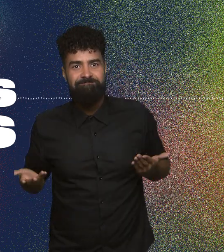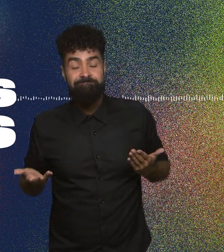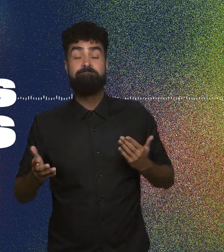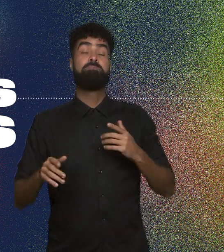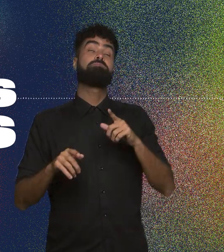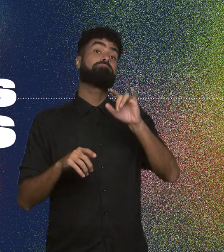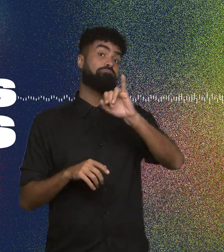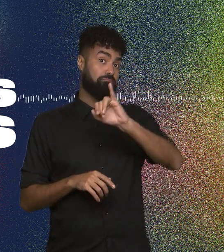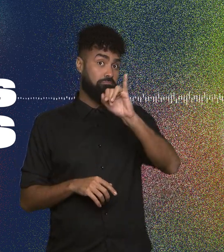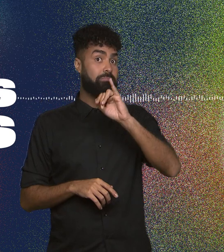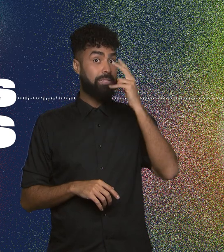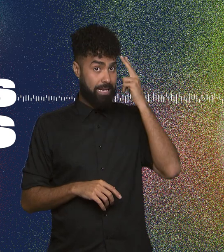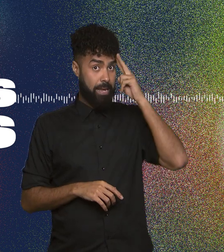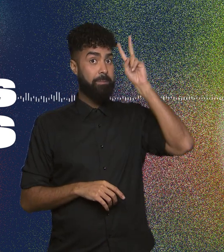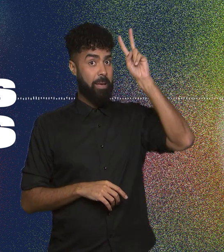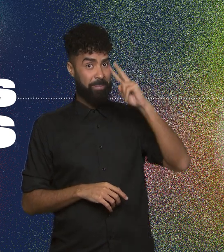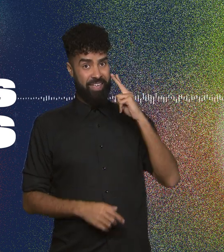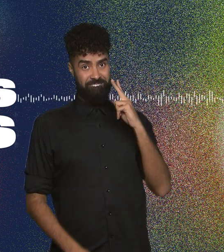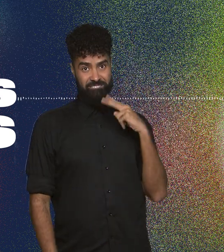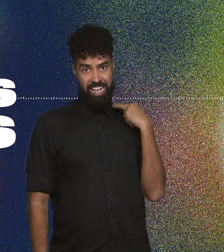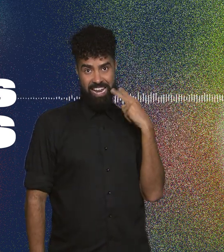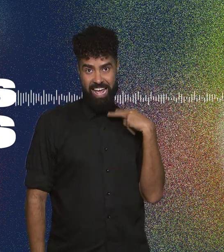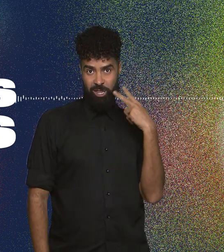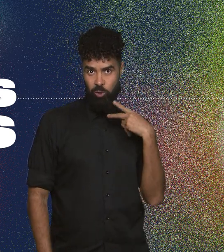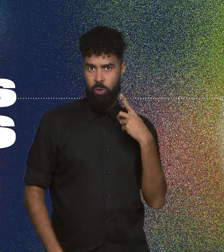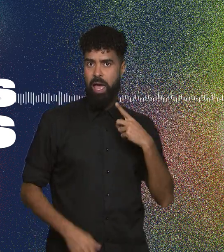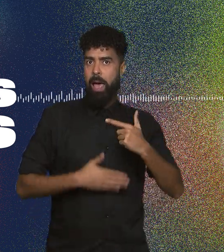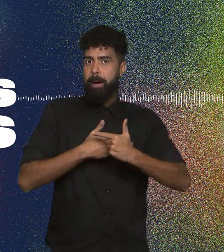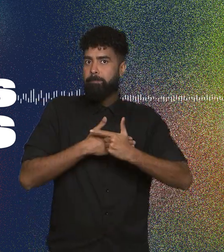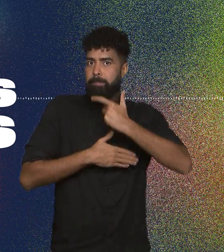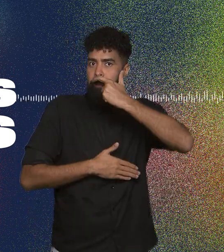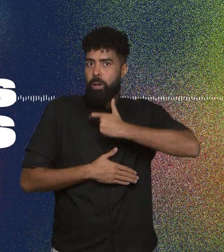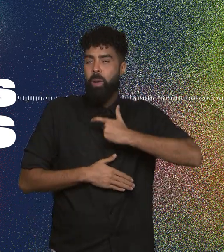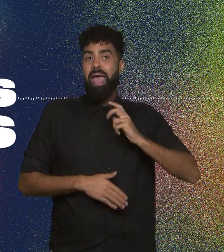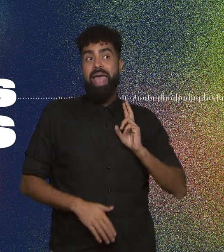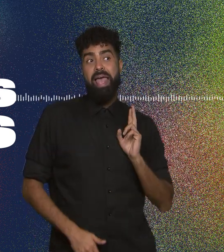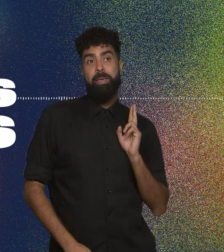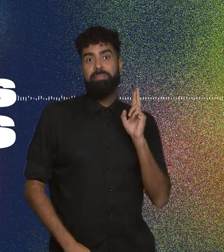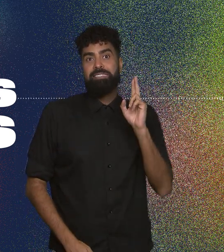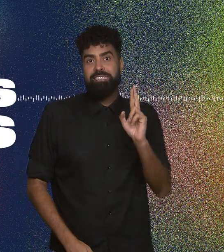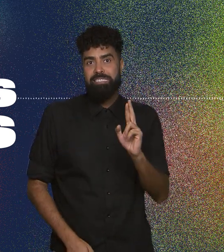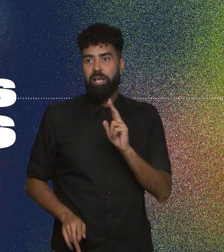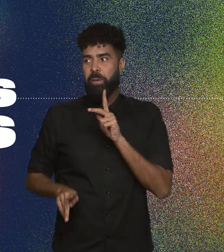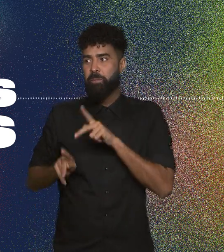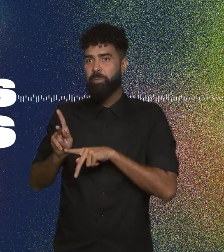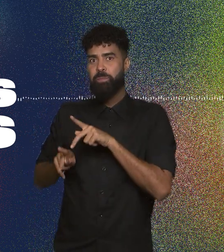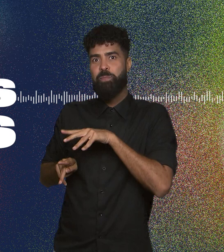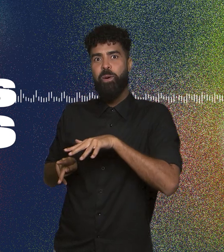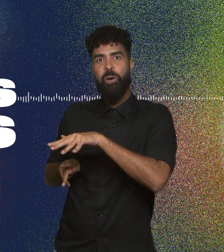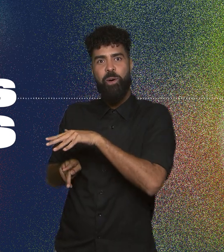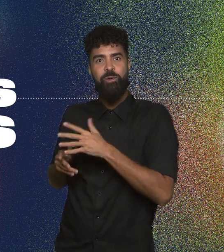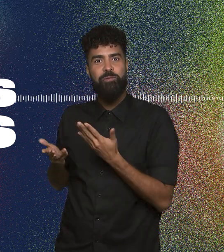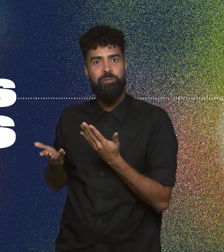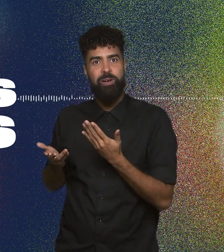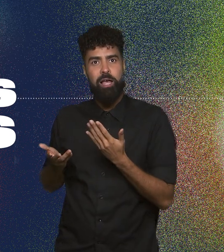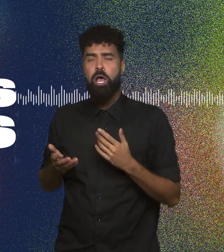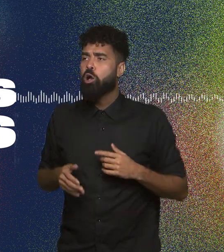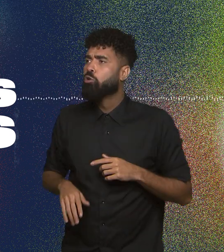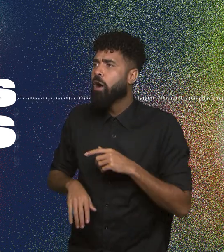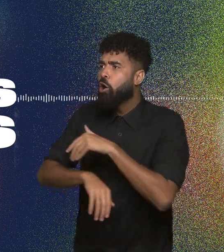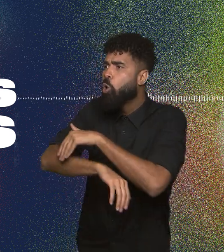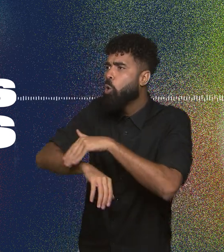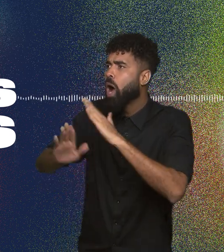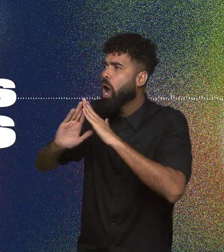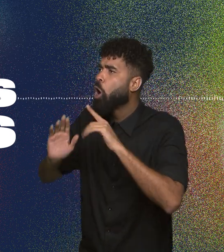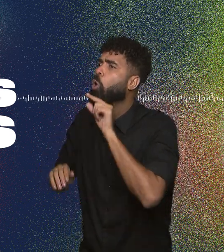gente lembrar que as vereadoras têm o papel de representar o povo. É ir lá, escutar